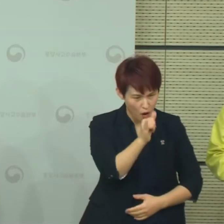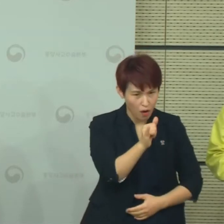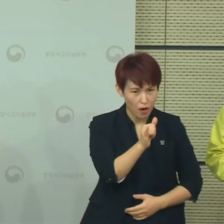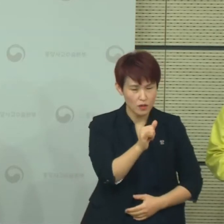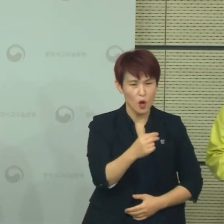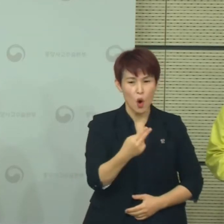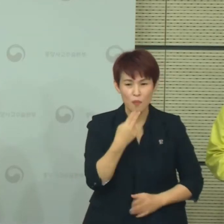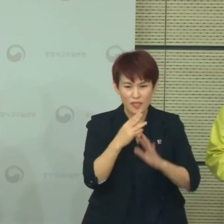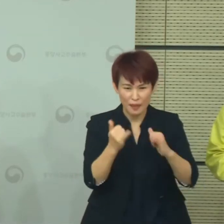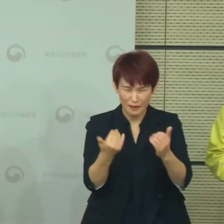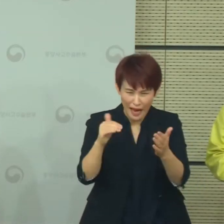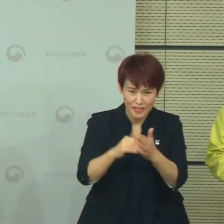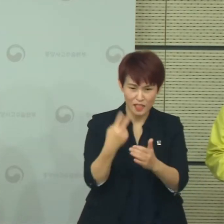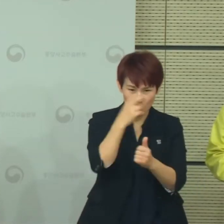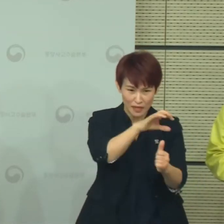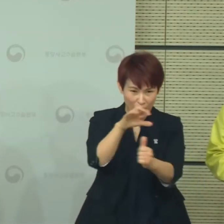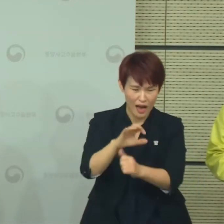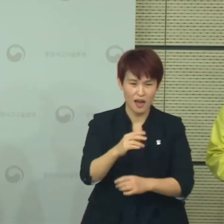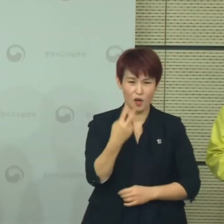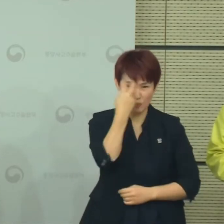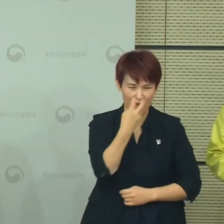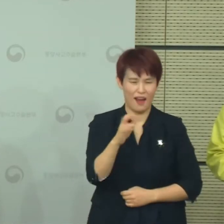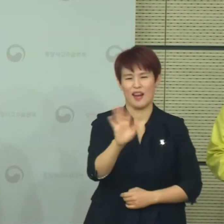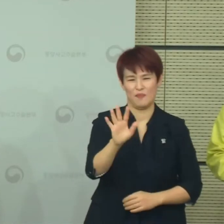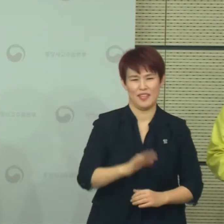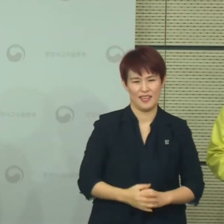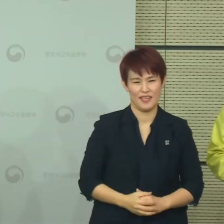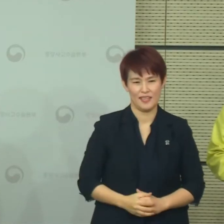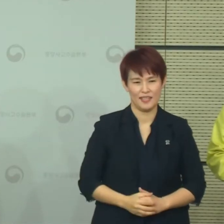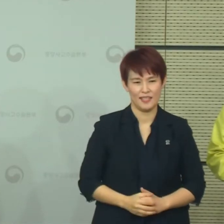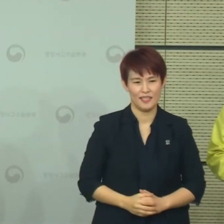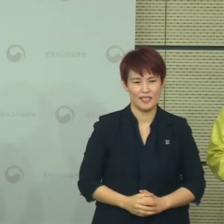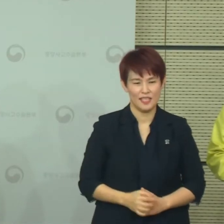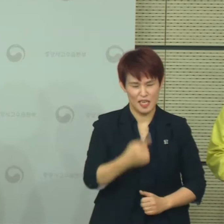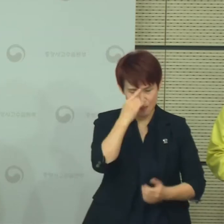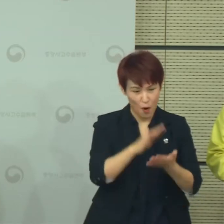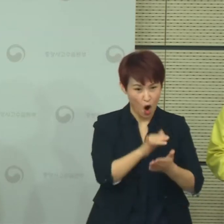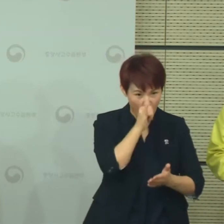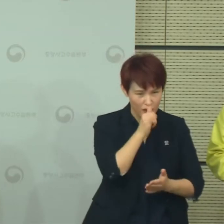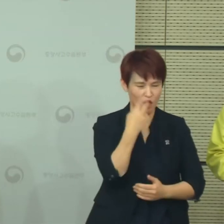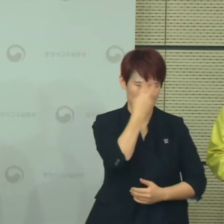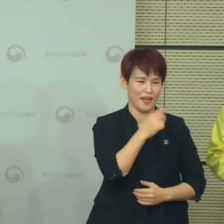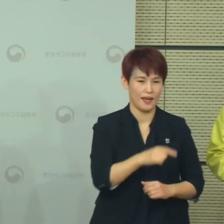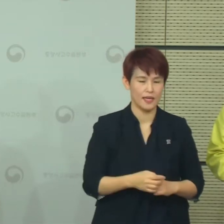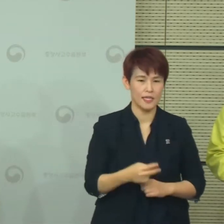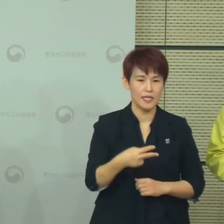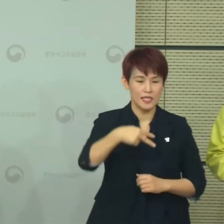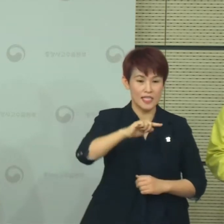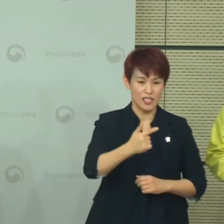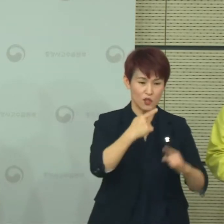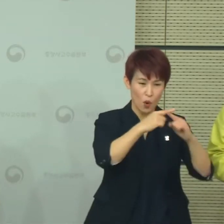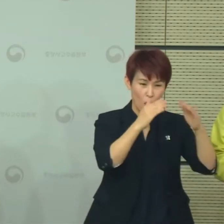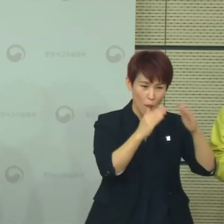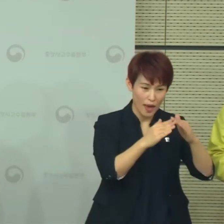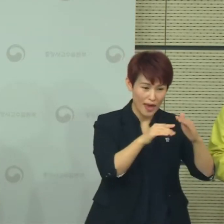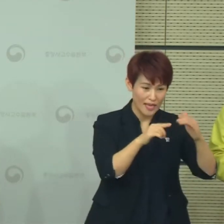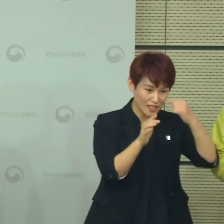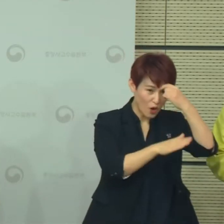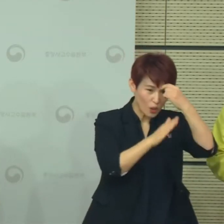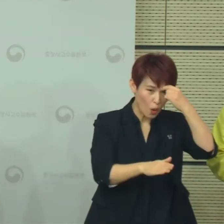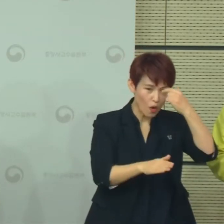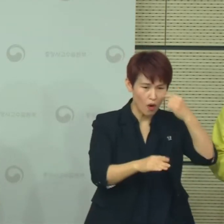사람들까지 검사를 하는 일은 없습니다. 그런데 그 신천지 신자의 경우 증세가